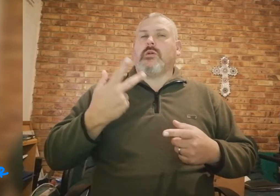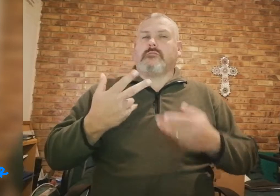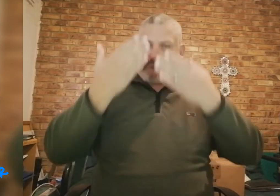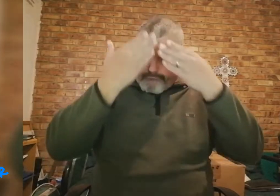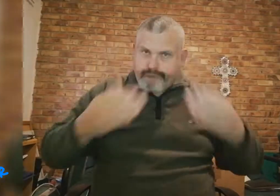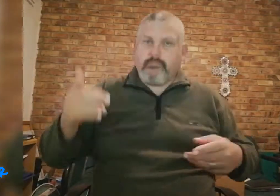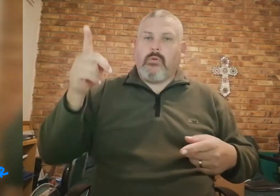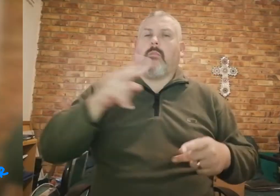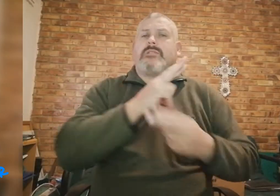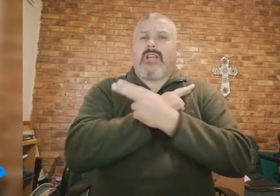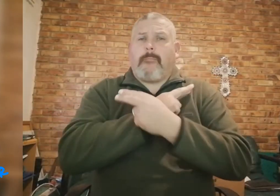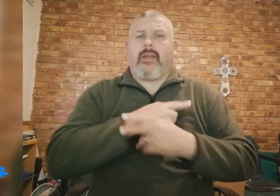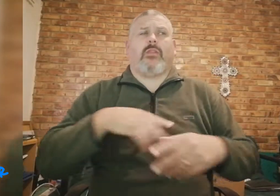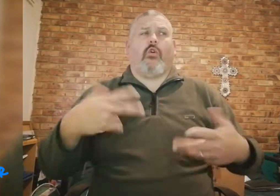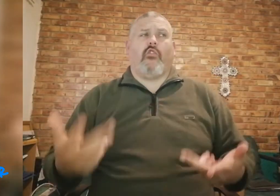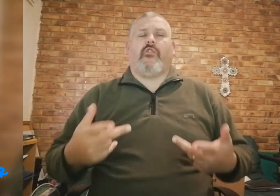soos stabat, of